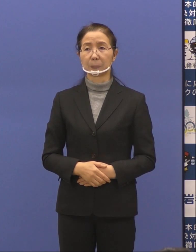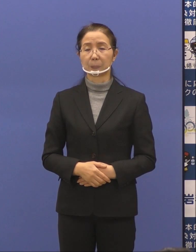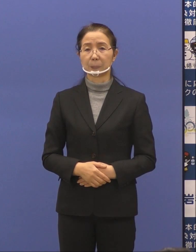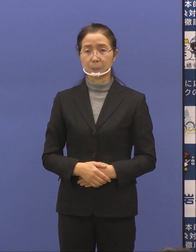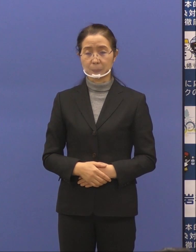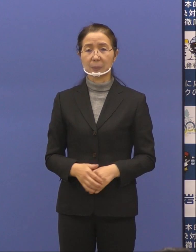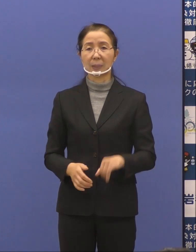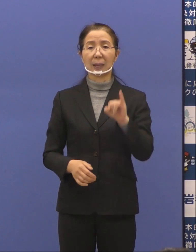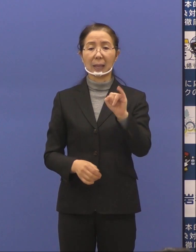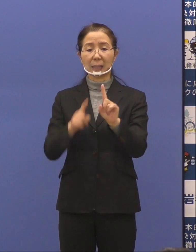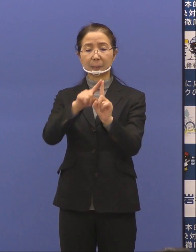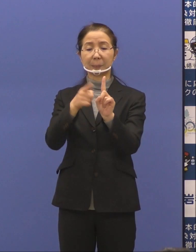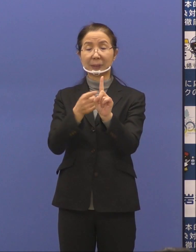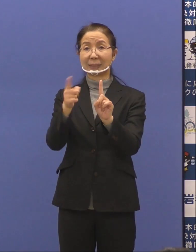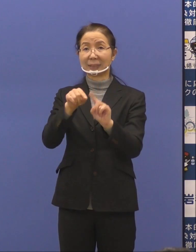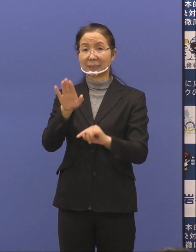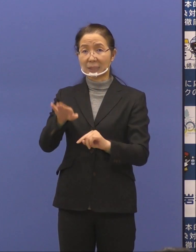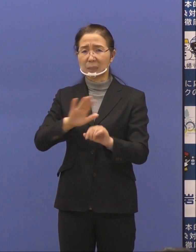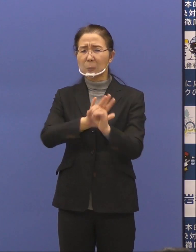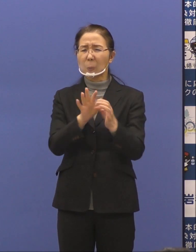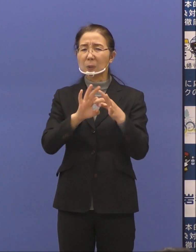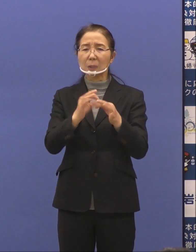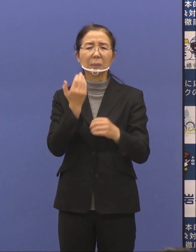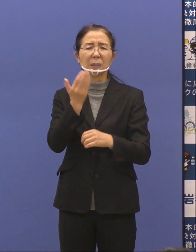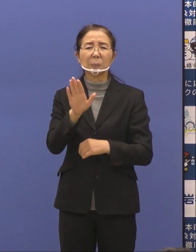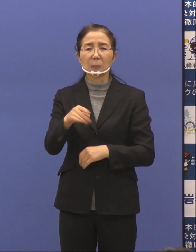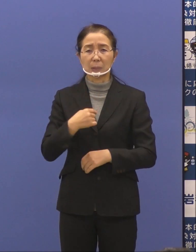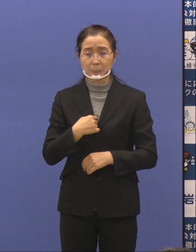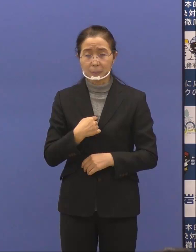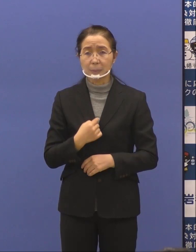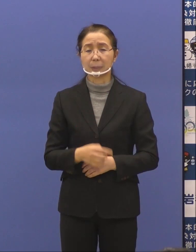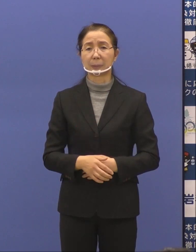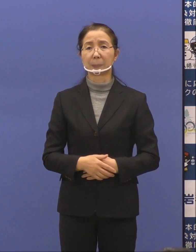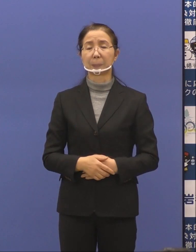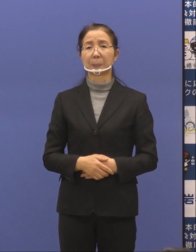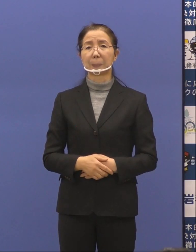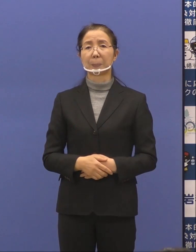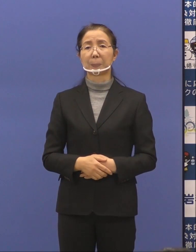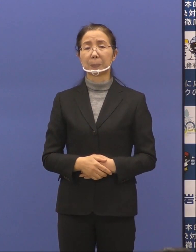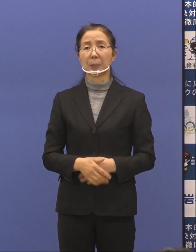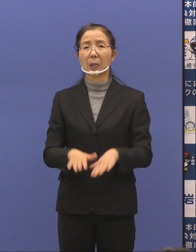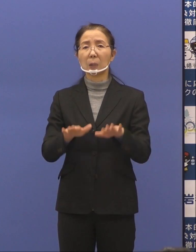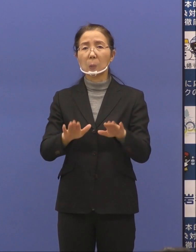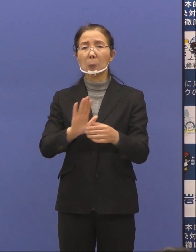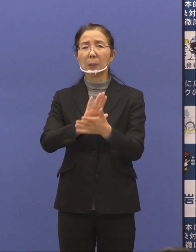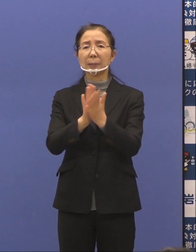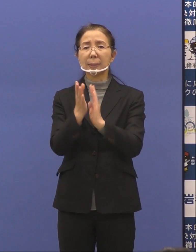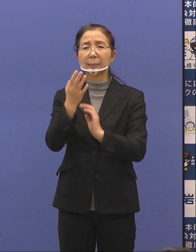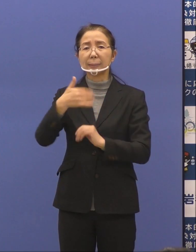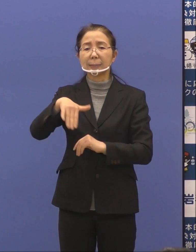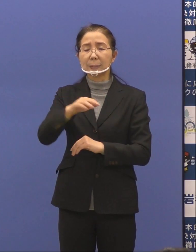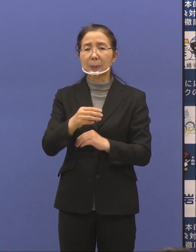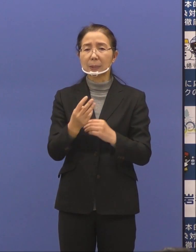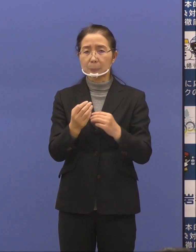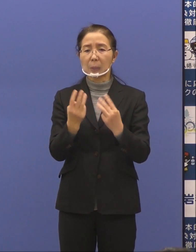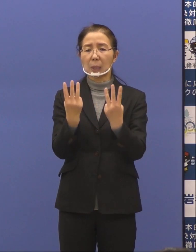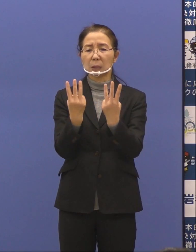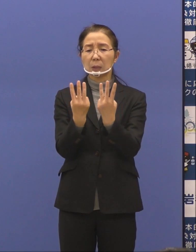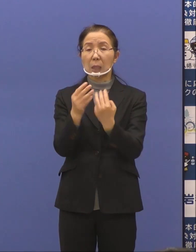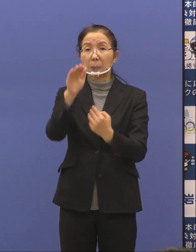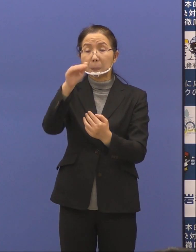IBC の藤田と申します。私からは新型コロナの状況について改めてお聞きします、はい、今日は県内では過去3番目